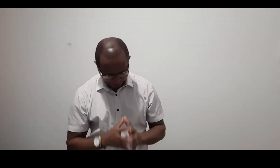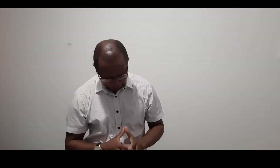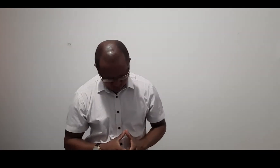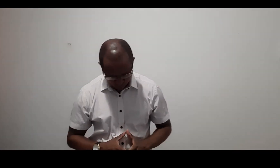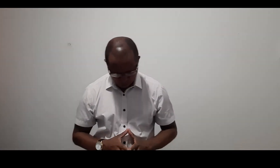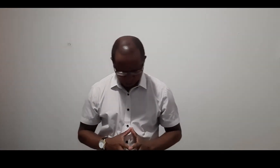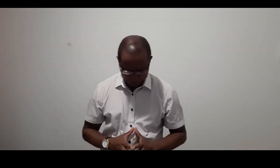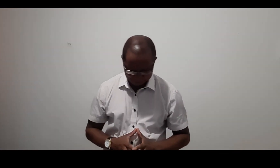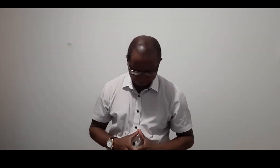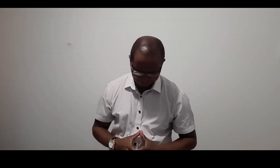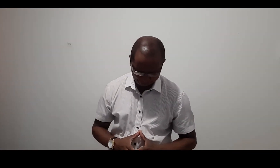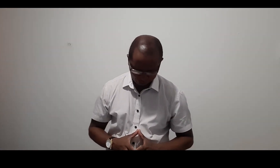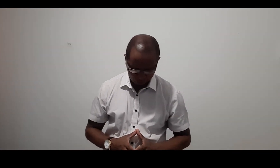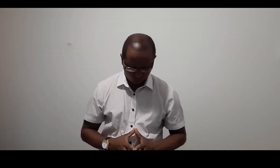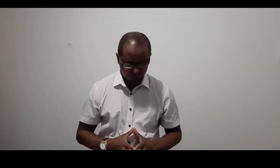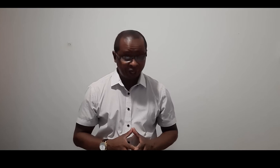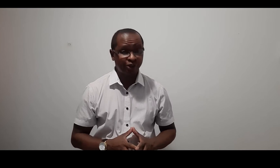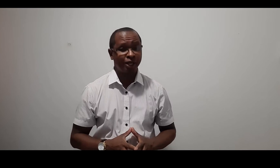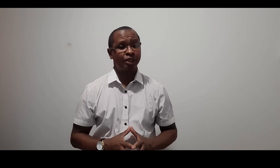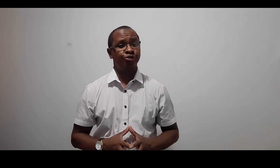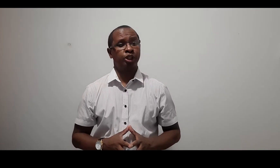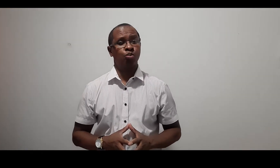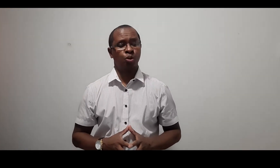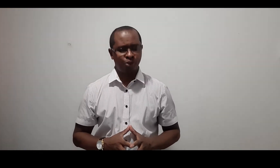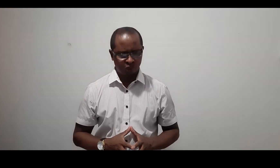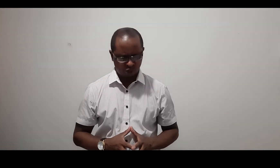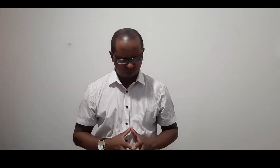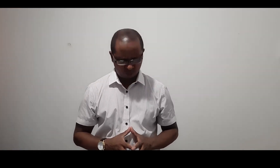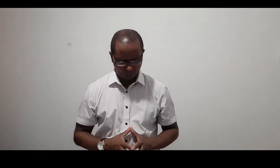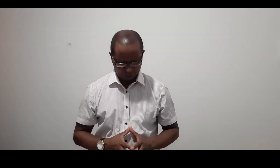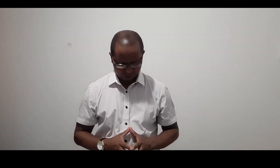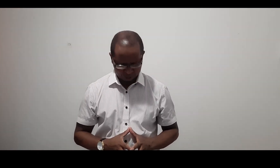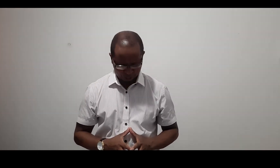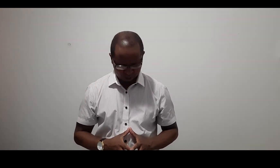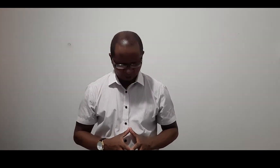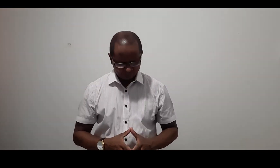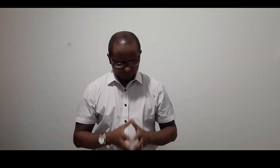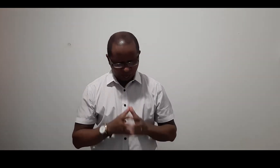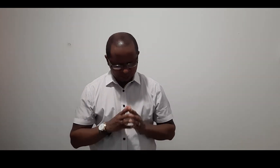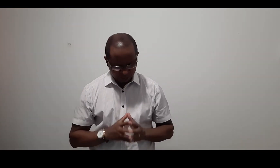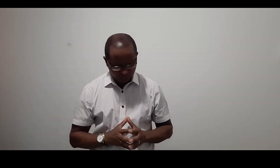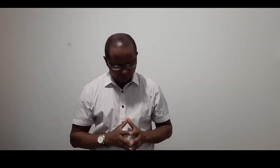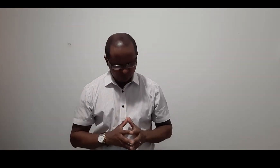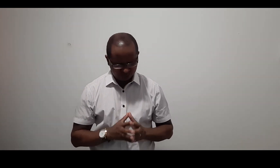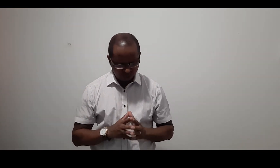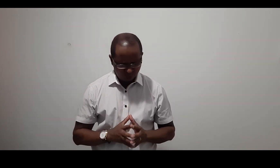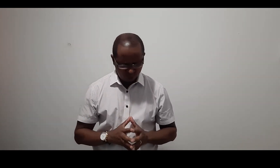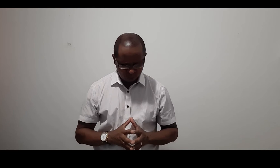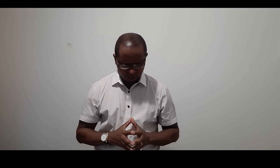raha ny oabolana. Toko faefatra nandiny fahatelo amby roapolo de zao no ilazany azy. Tandremo ny fonao mihoatra noho